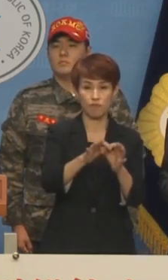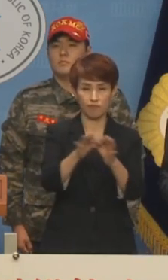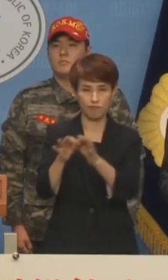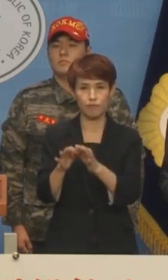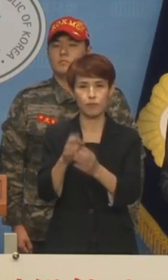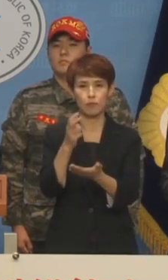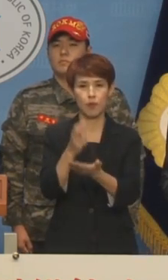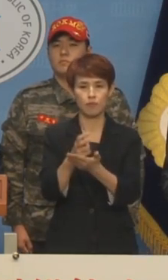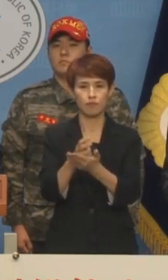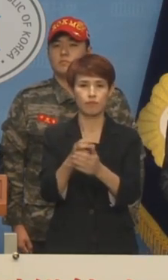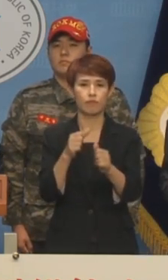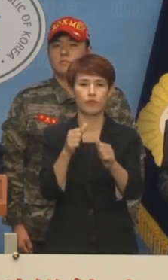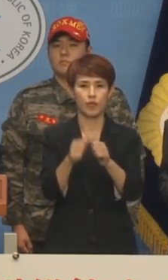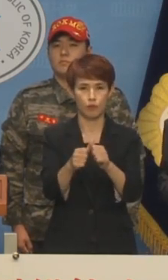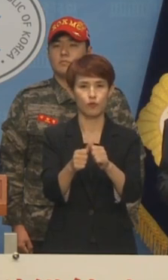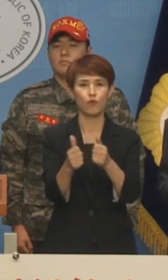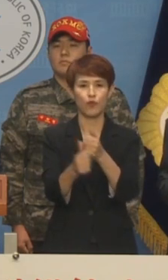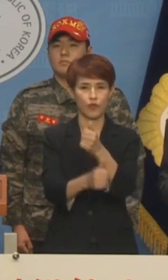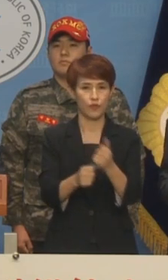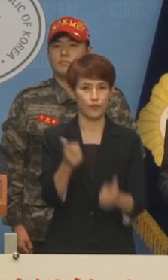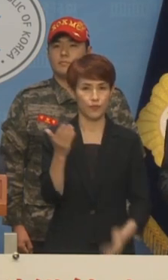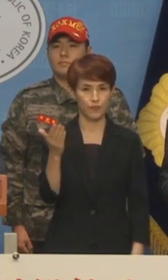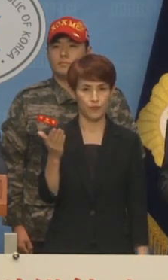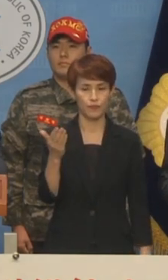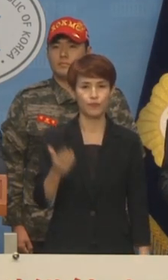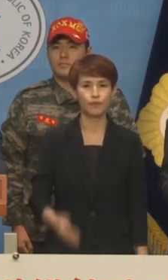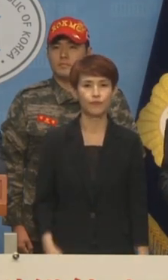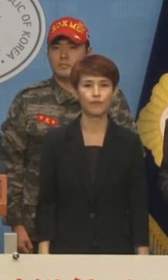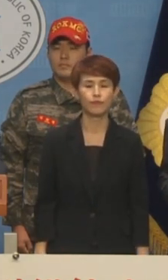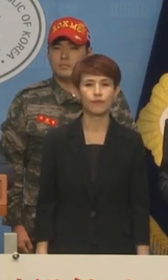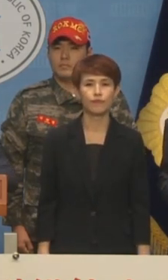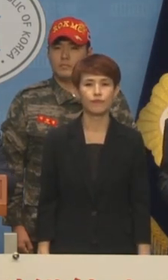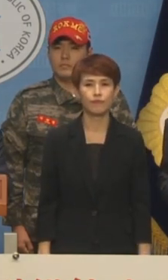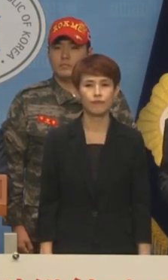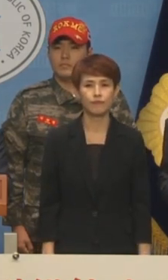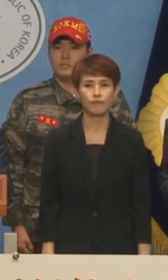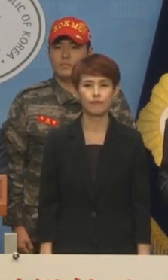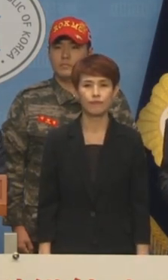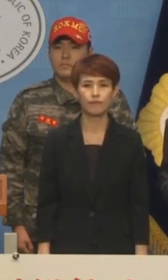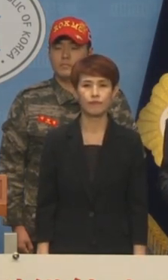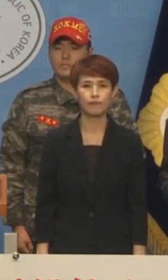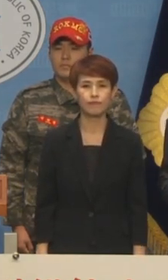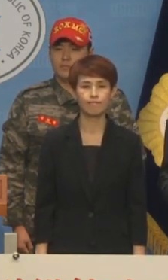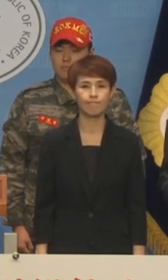자문역이 모셨습니다. 그럼 먼저 박주민 의원님 말씀 듣도록 하겠습니다.